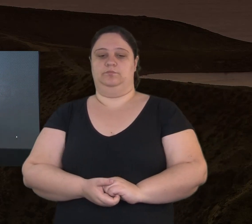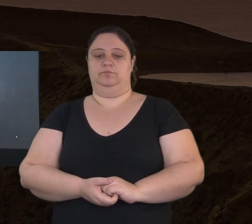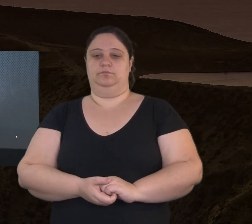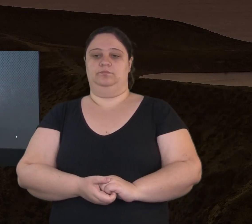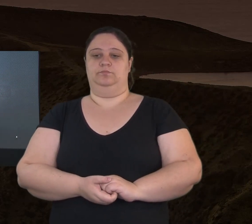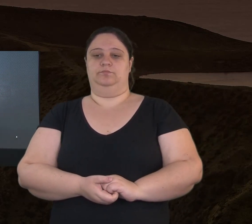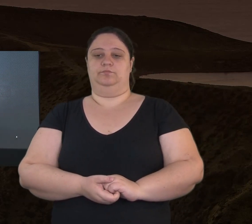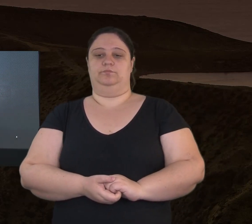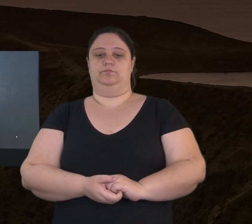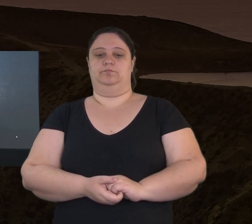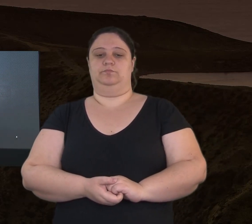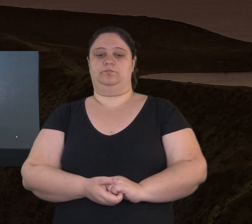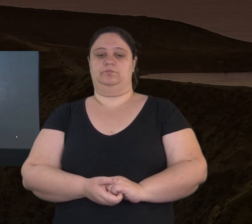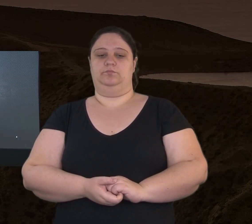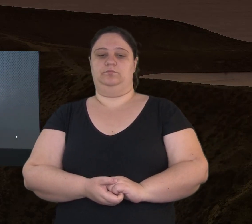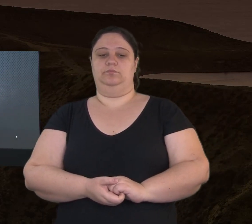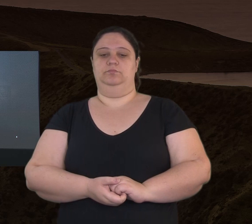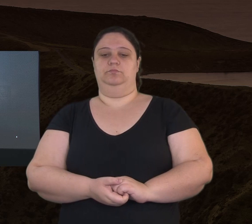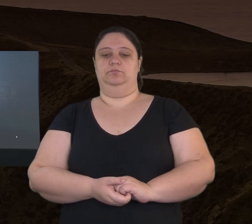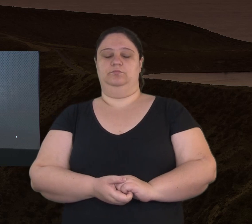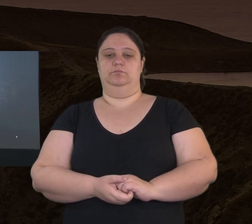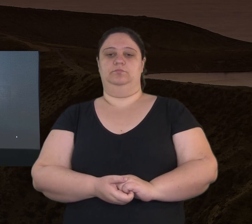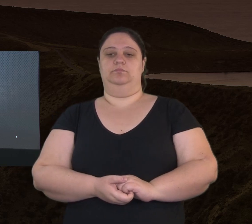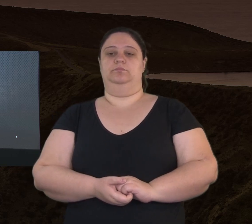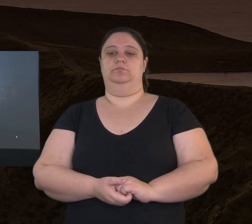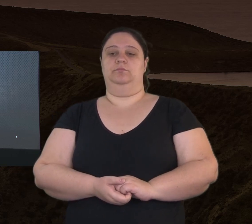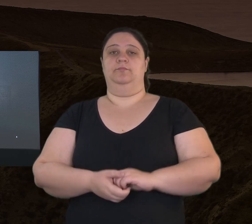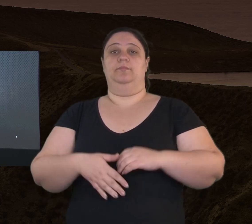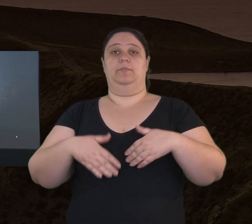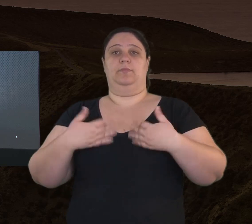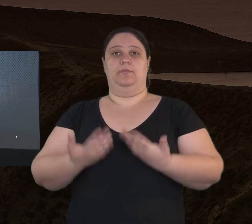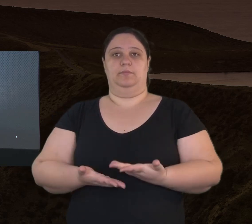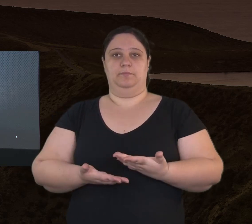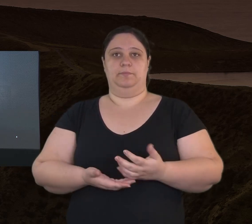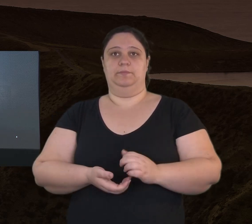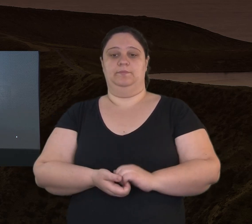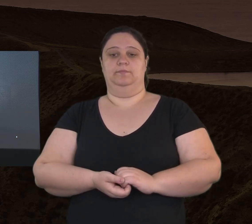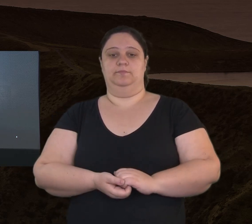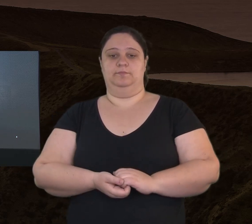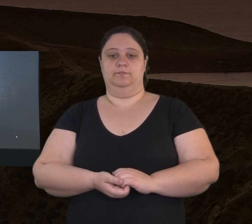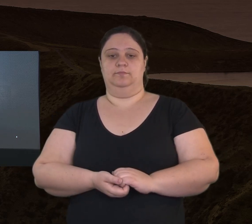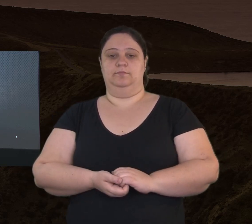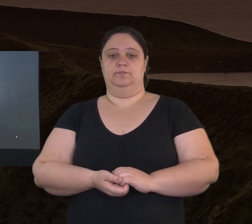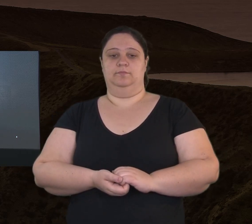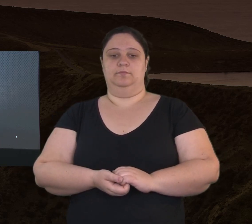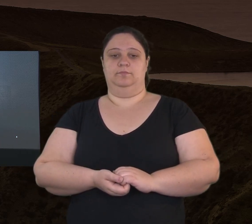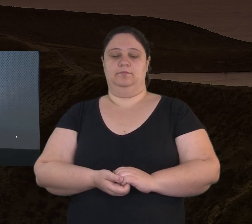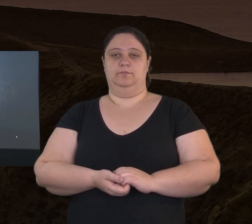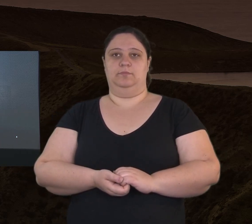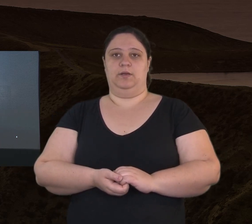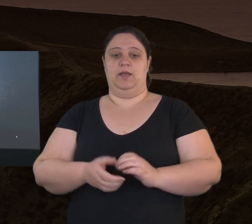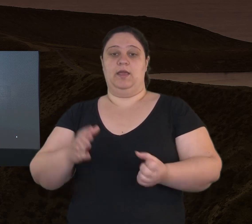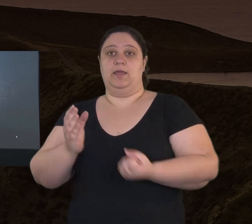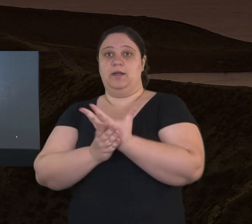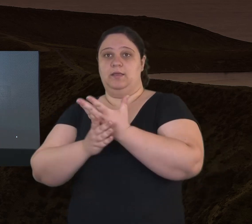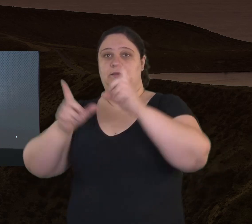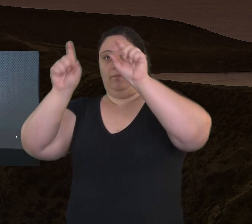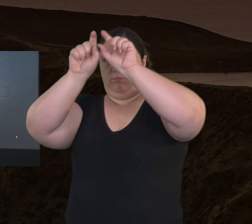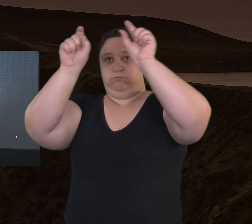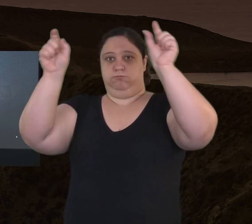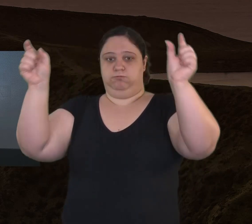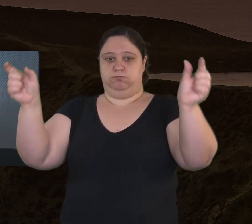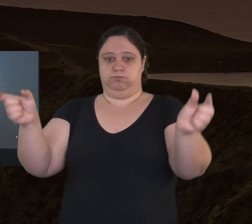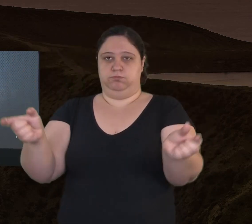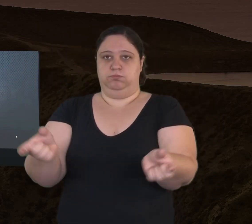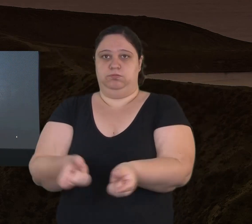Nos céus sobre a terra, tá? E, então, a criação toda está aqui. A